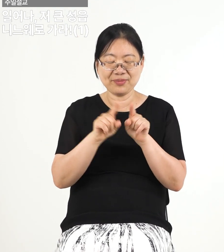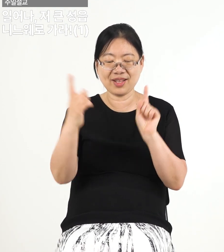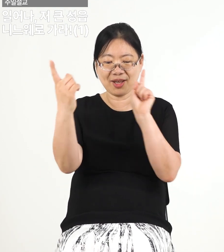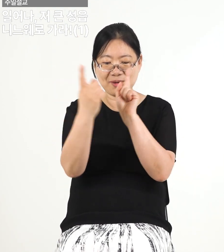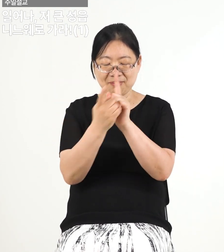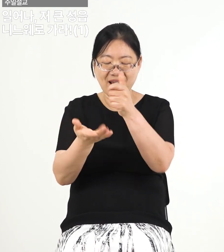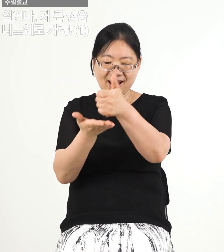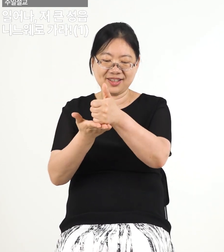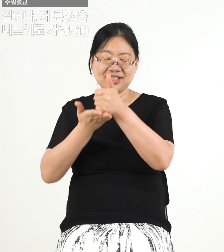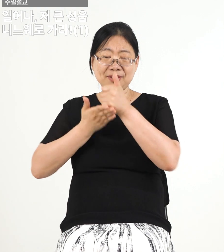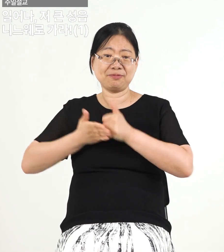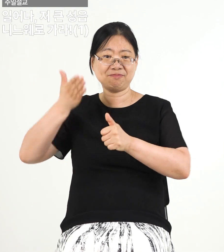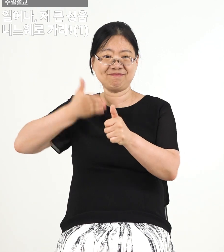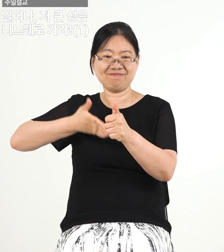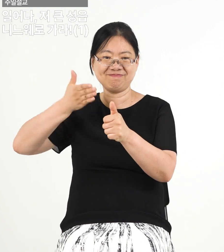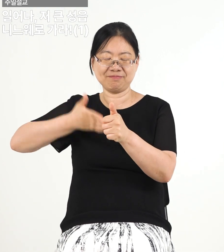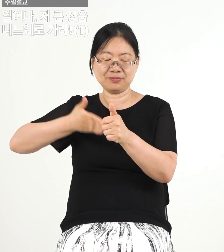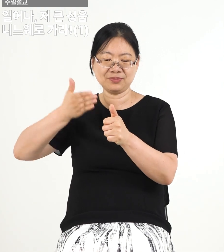맞이합시다.